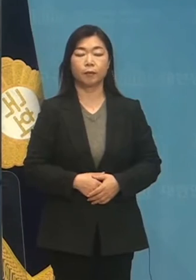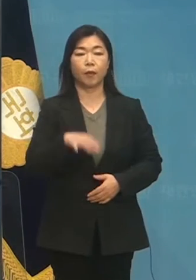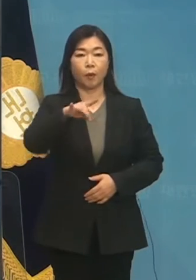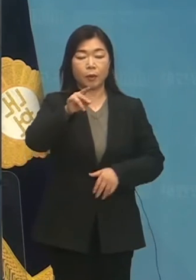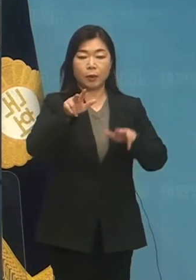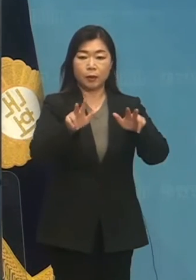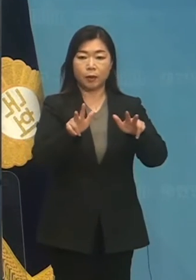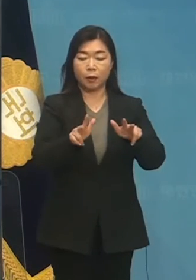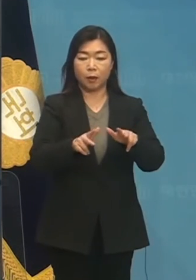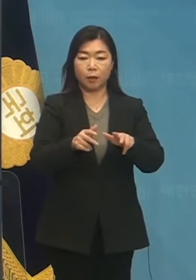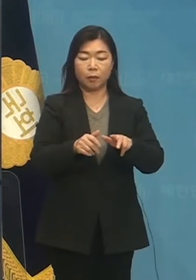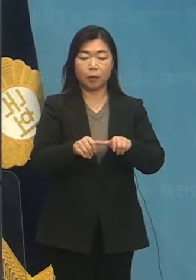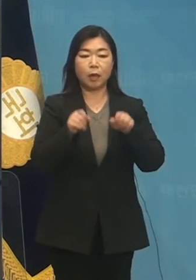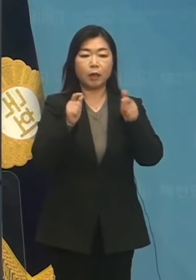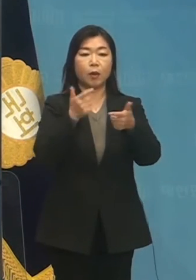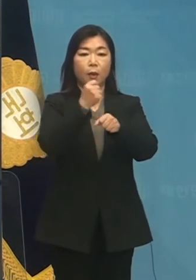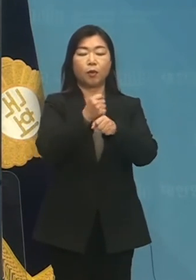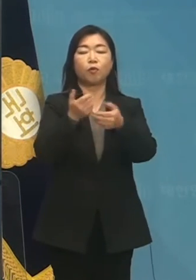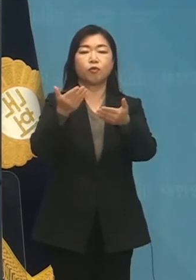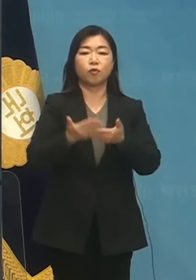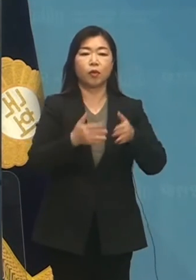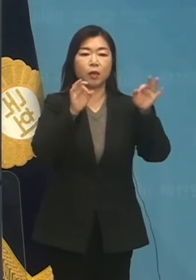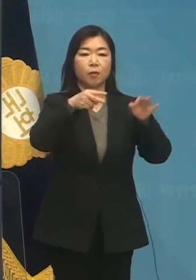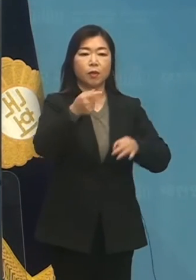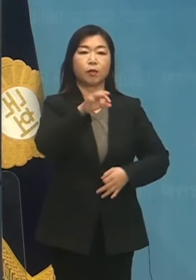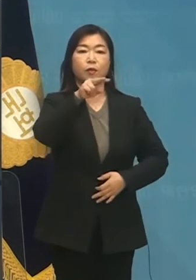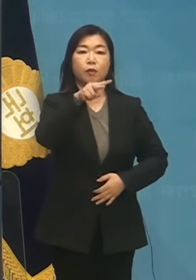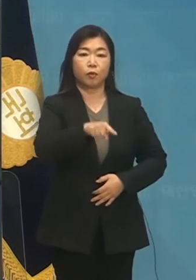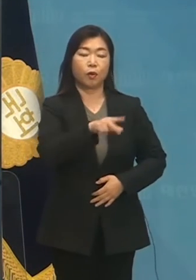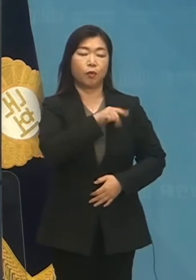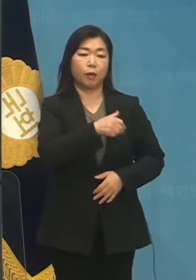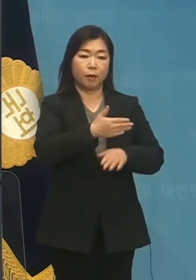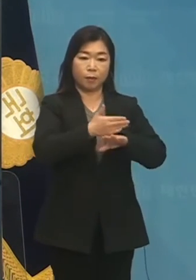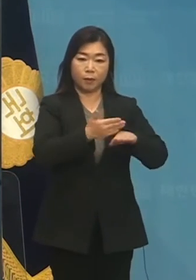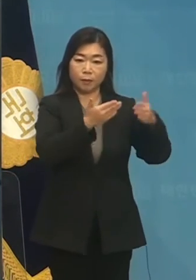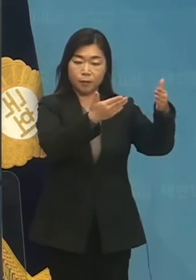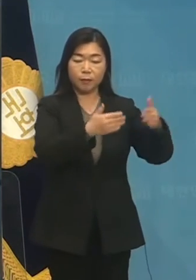어제 이 자리를 만들어주신 우리 국민의힘 김성수 의원님께 감사드립니다.